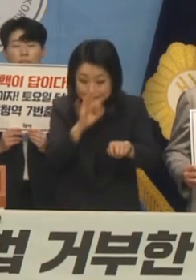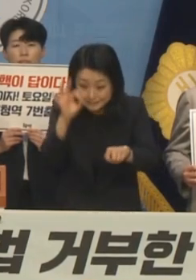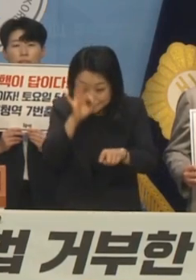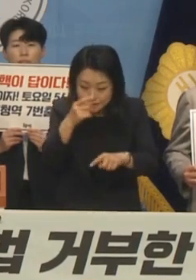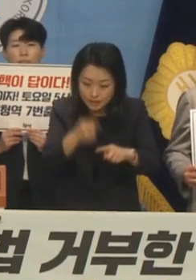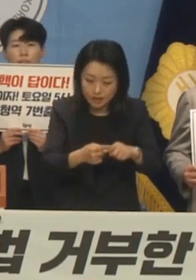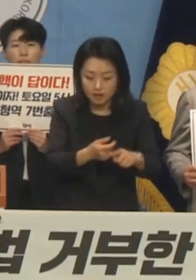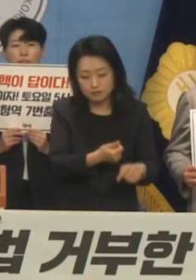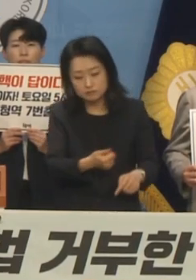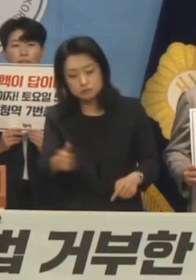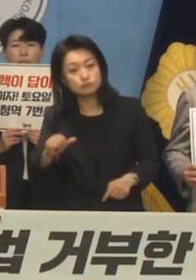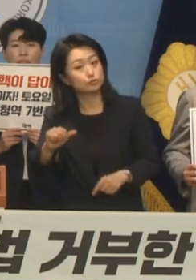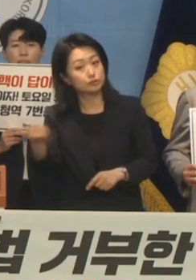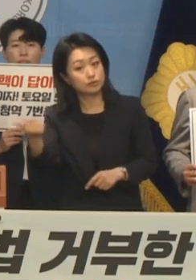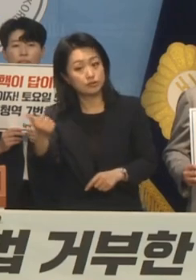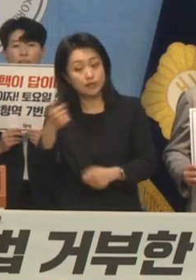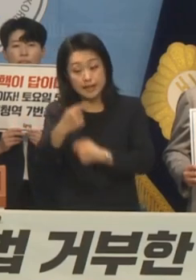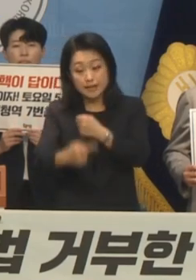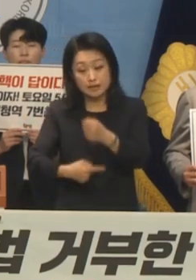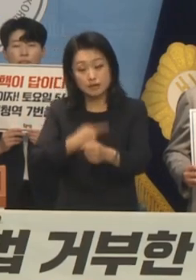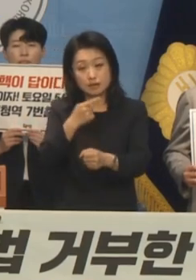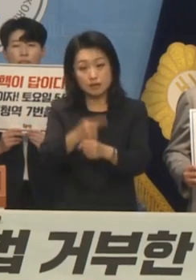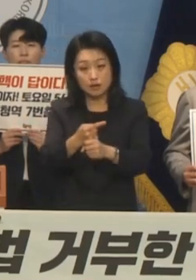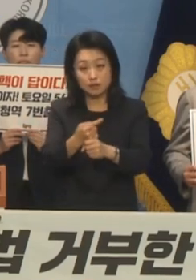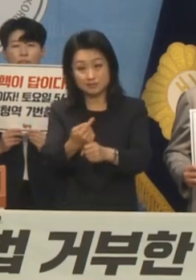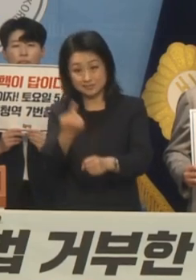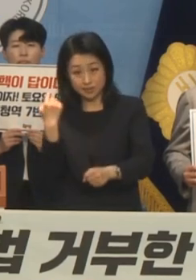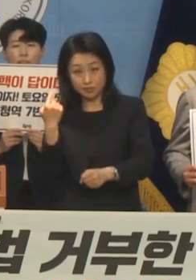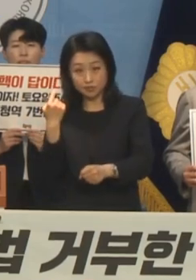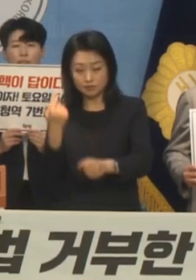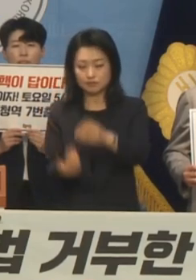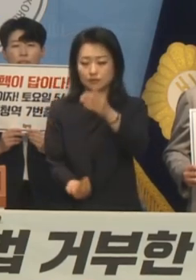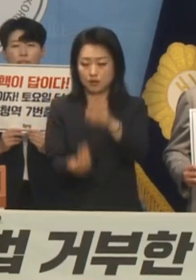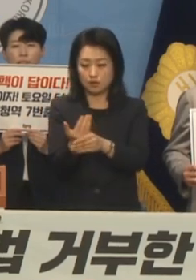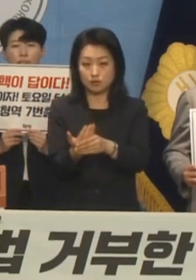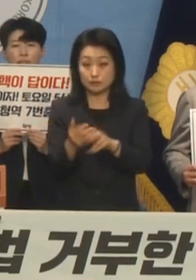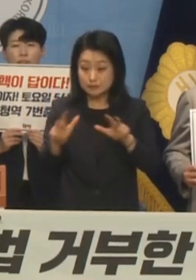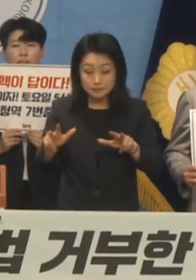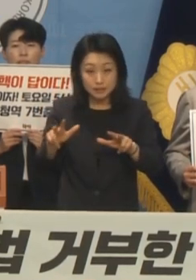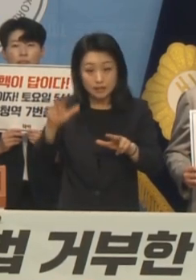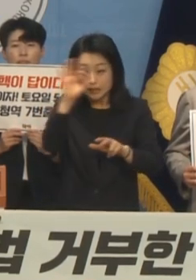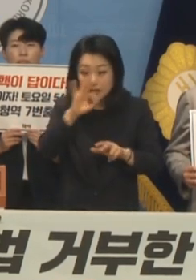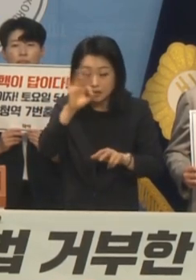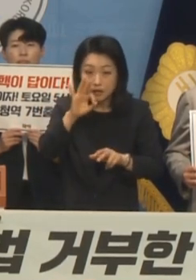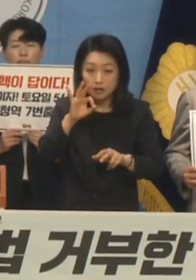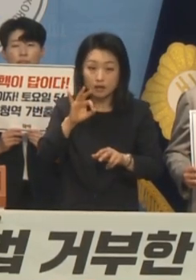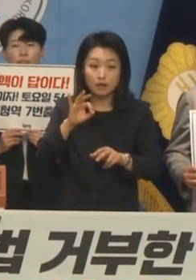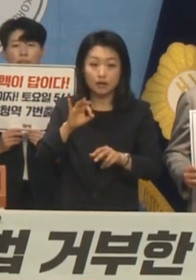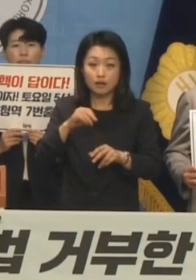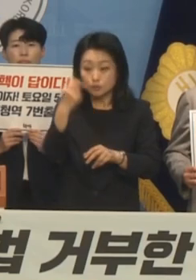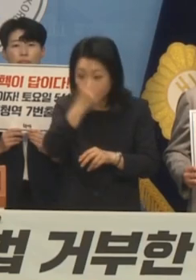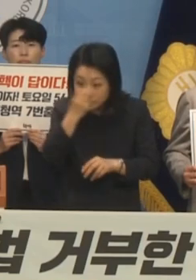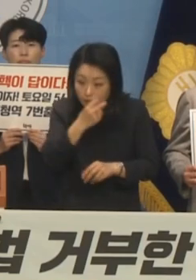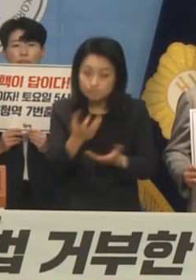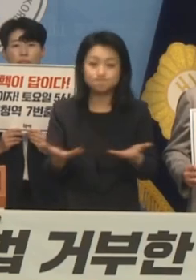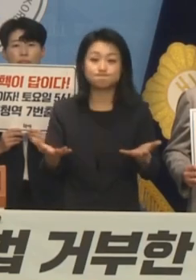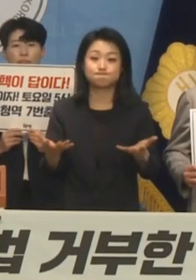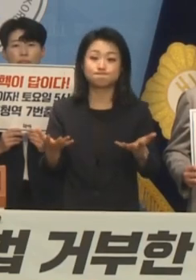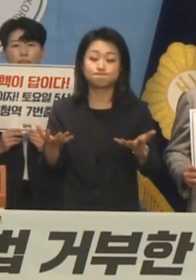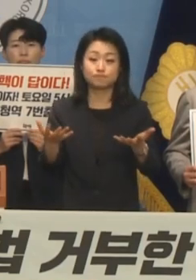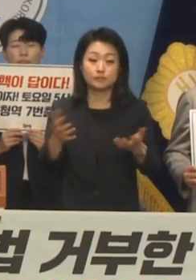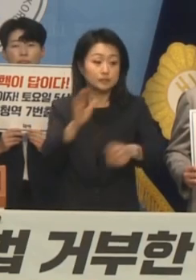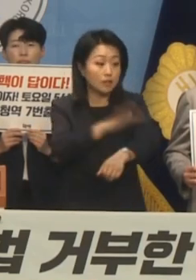1년이 다 되어가도록 그날의 진실규명은 오리무중입니다. 책임을 져야 하는 이들은 시간을